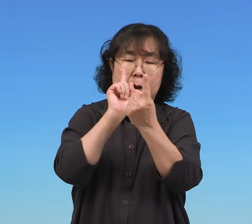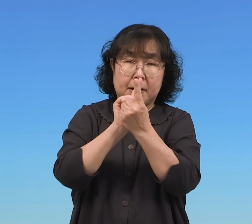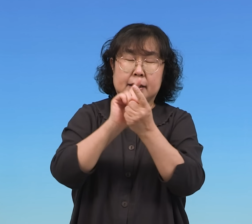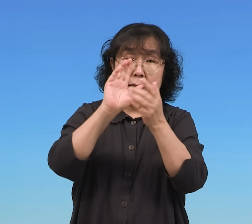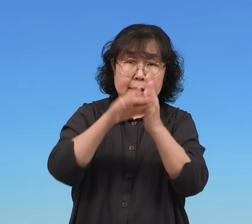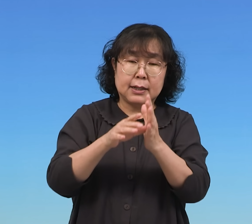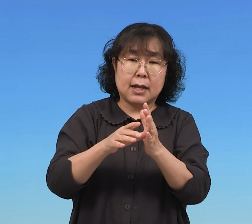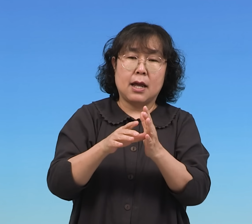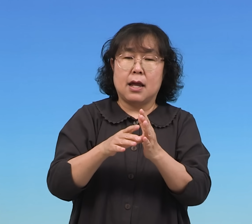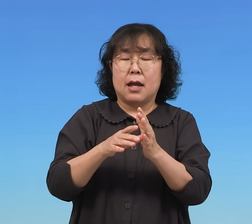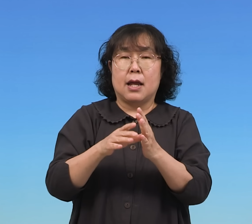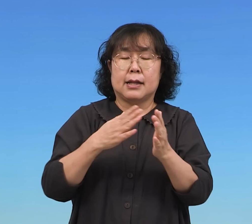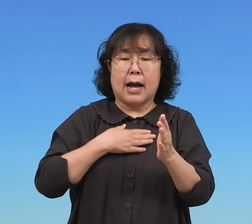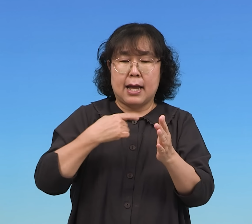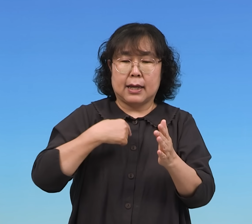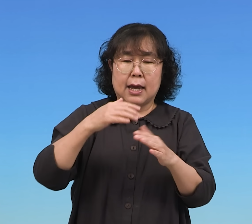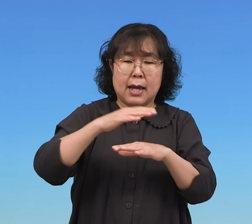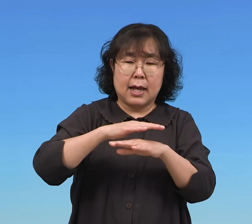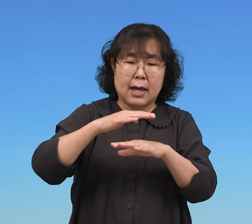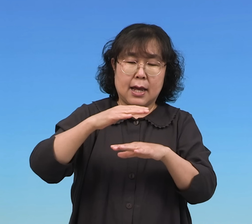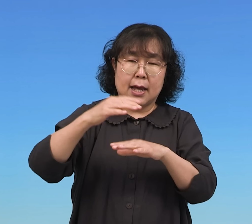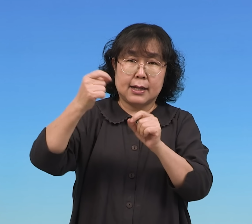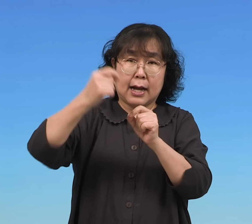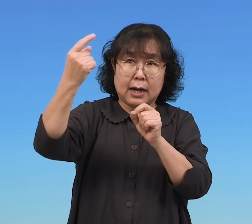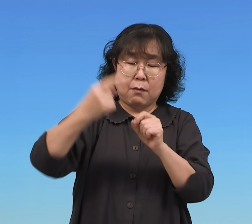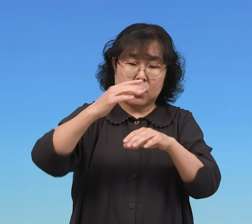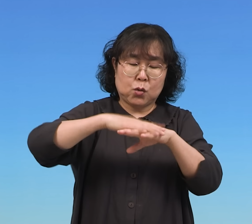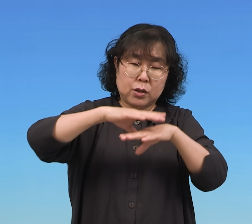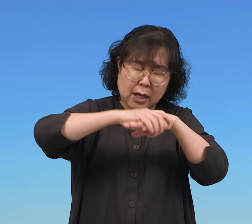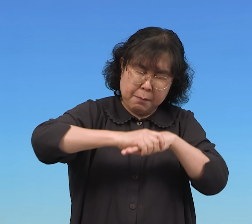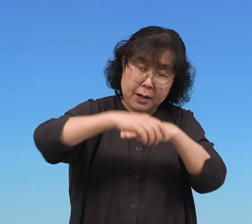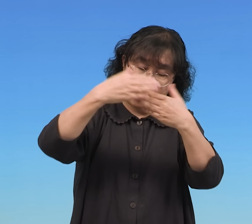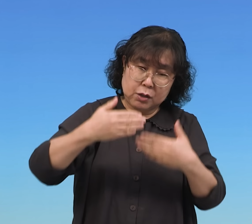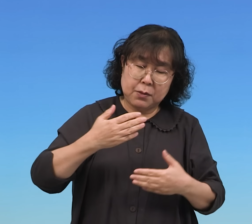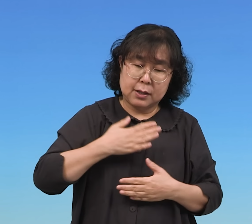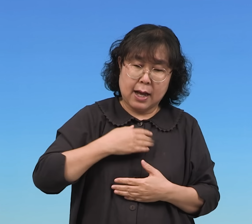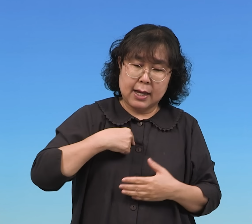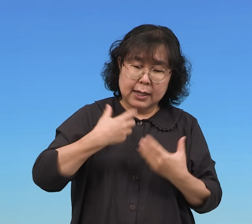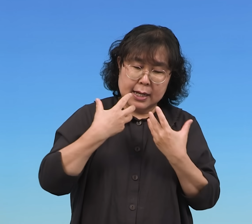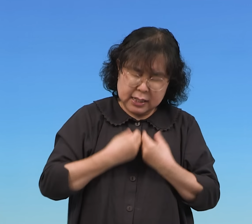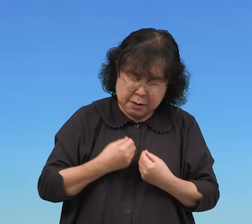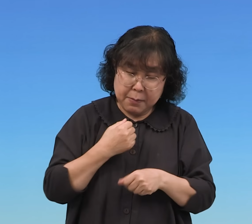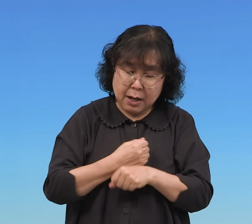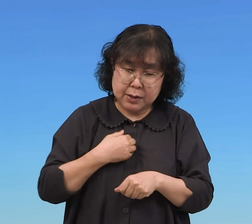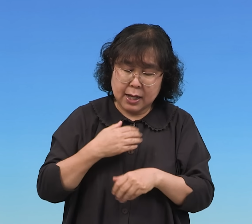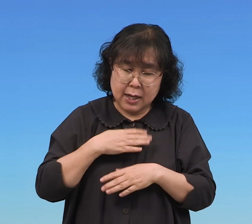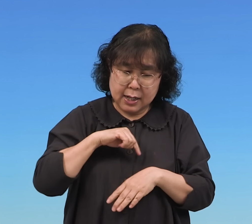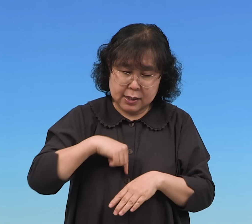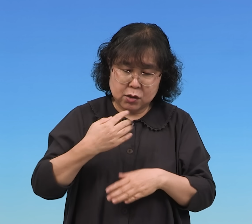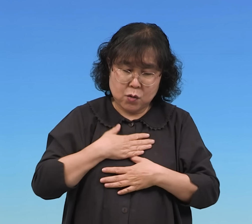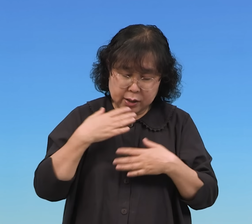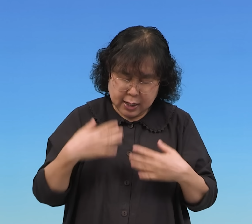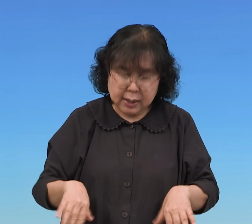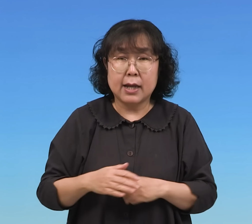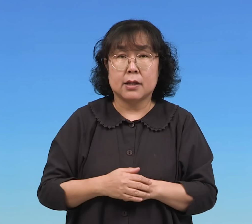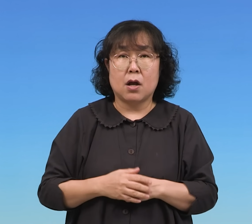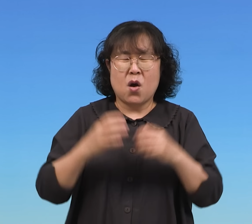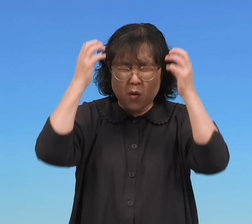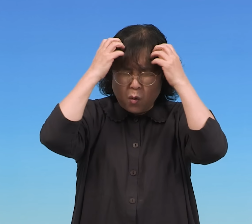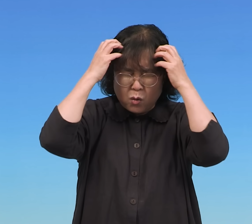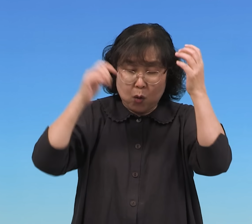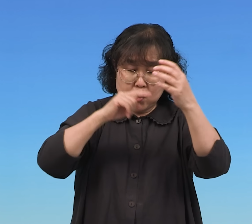주시며 나에게 말씀하시네. 한계 상황으로 고통합니다. 나에게 실망하며 내 자신 연약해 고통